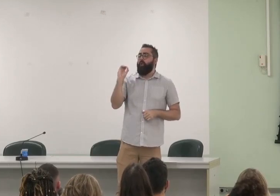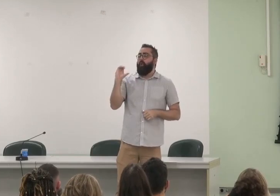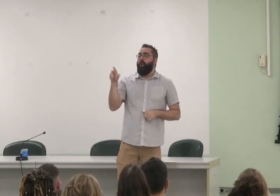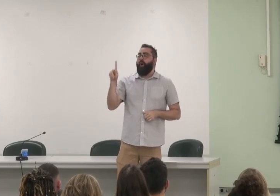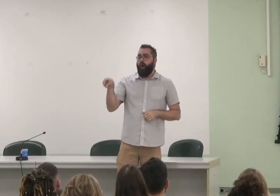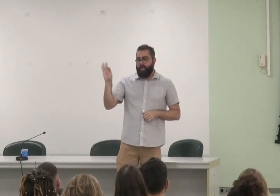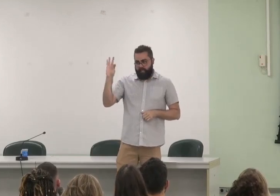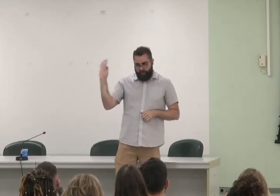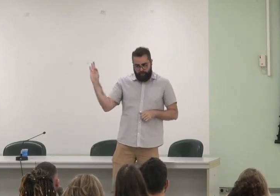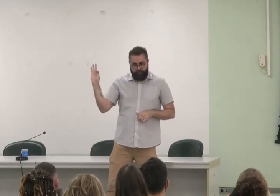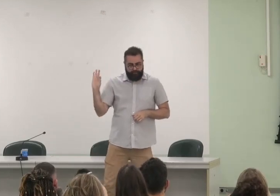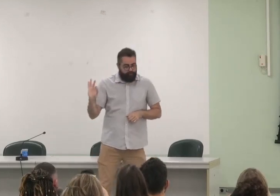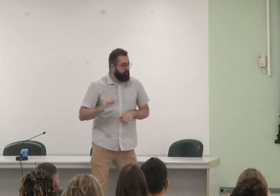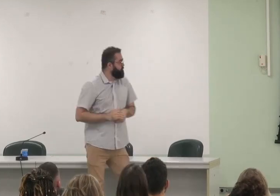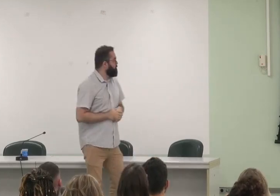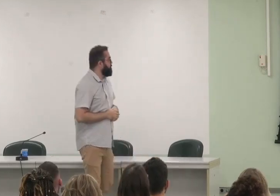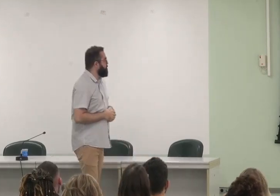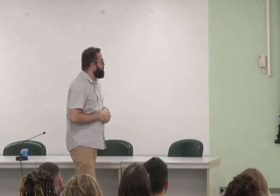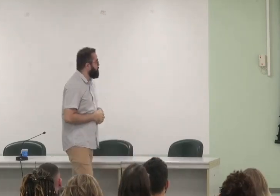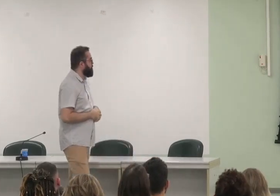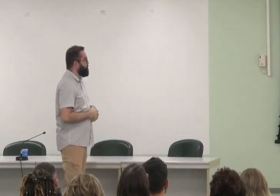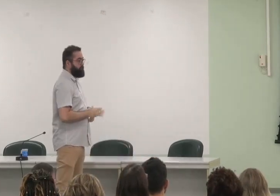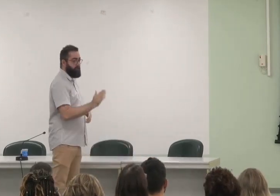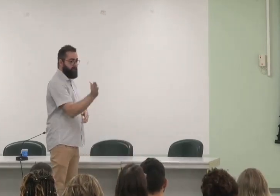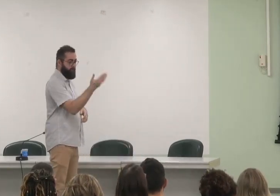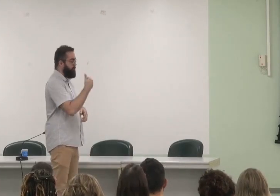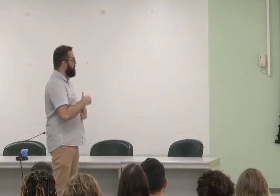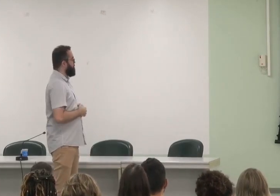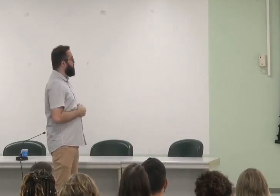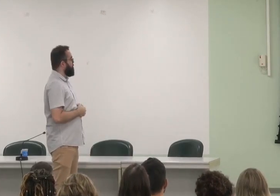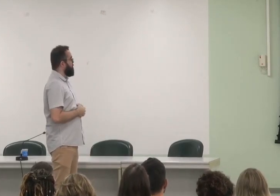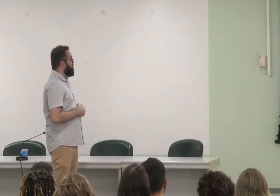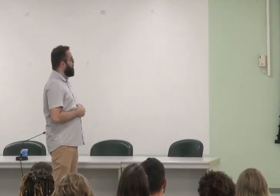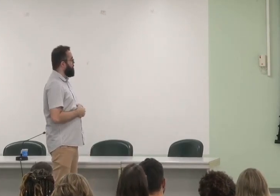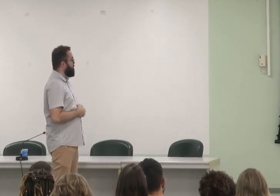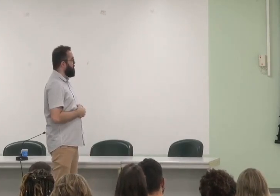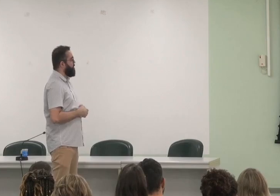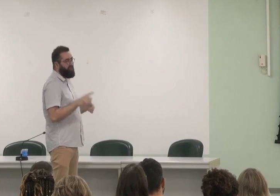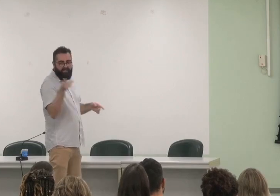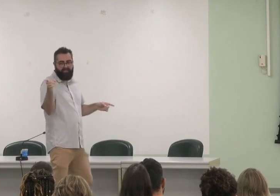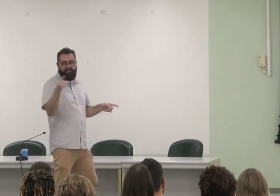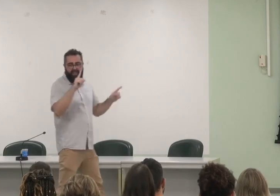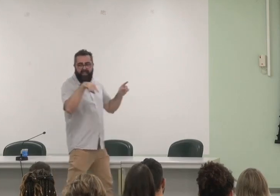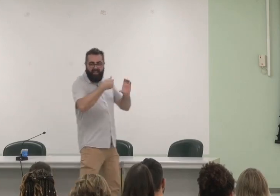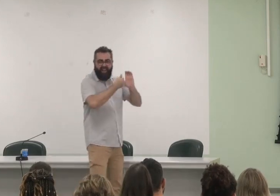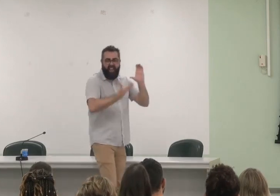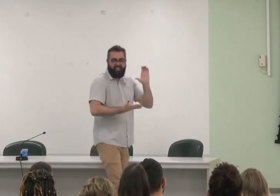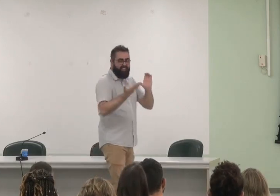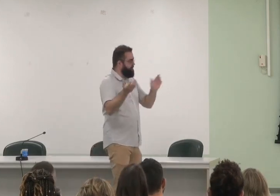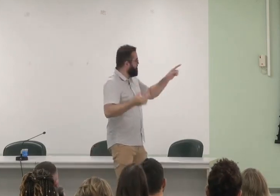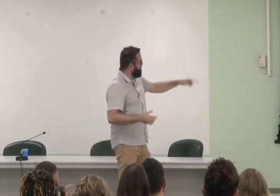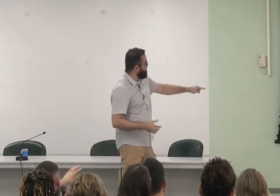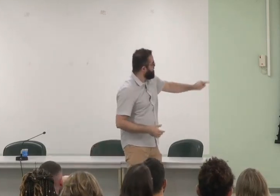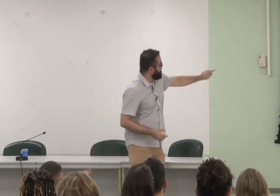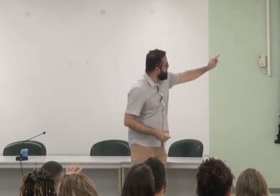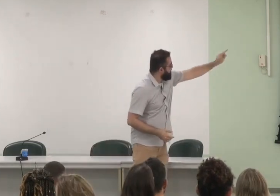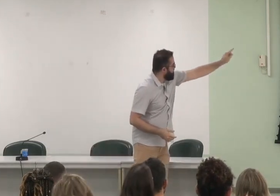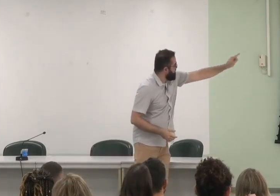propriedades linguísticas, né, conforme Rocket postula. Então, esse quadro aqui é o quadro